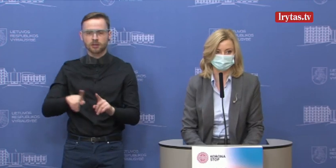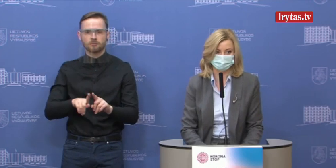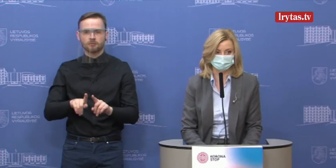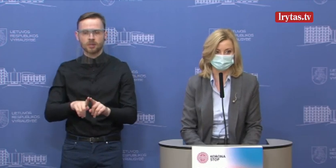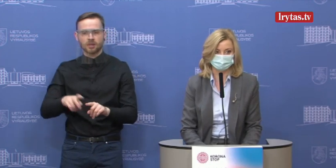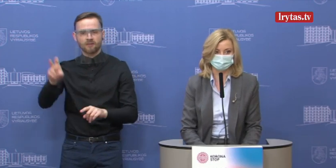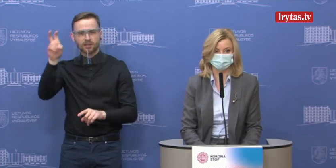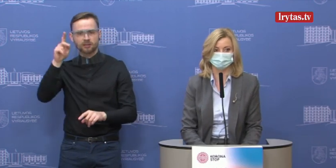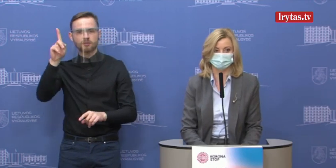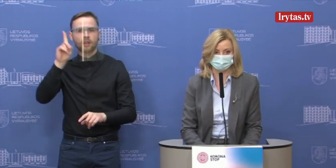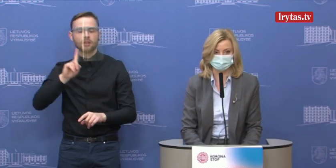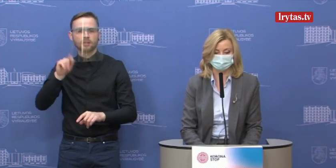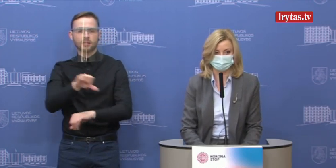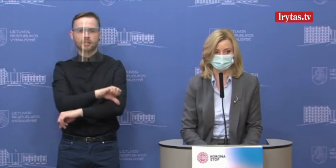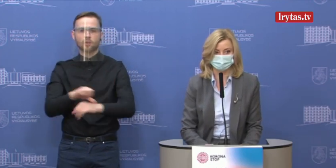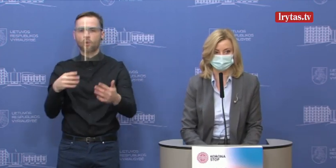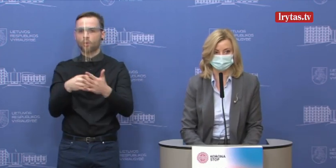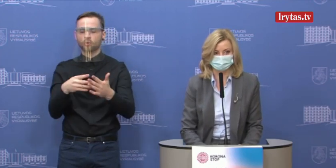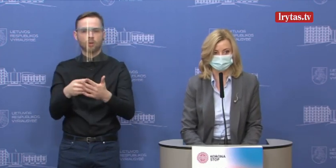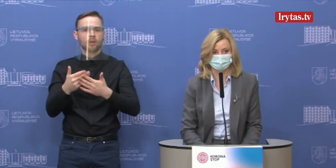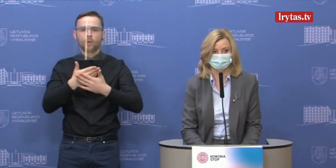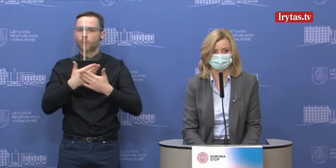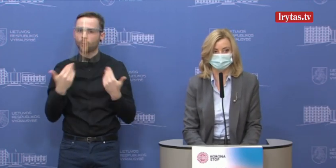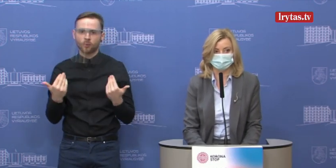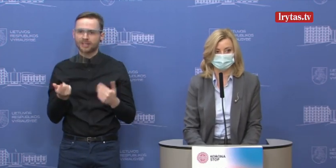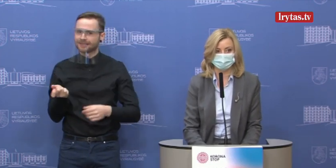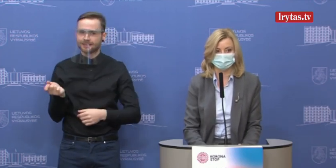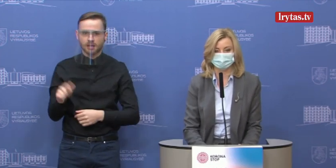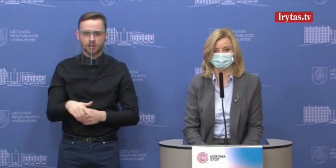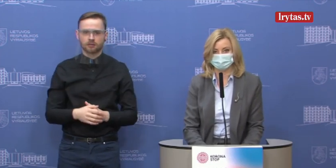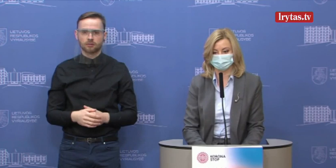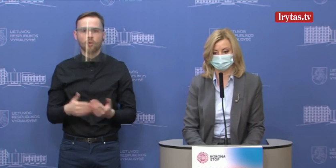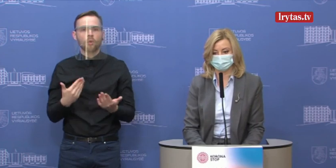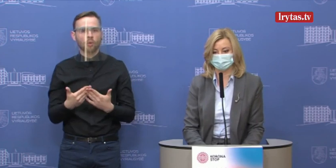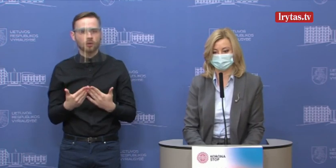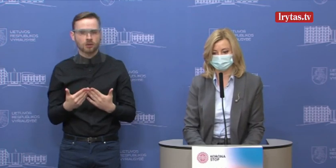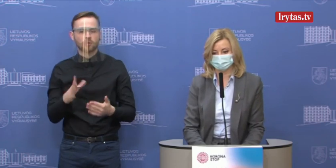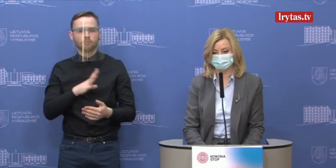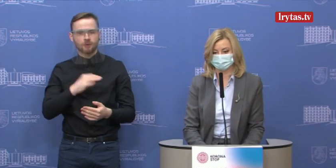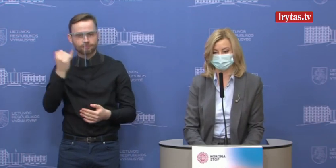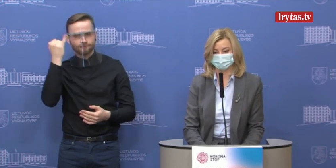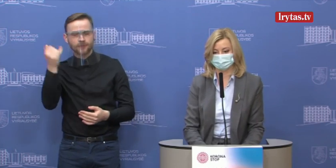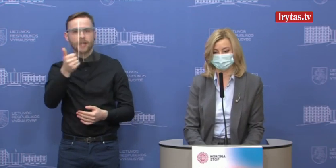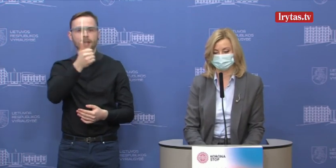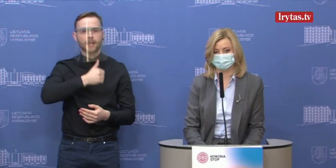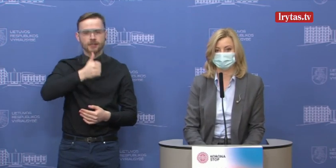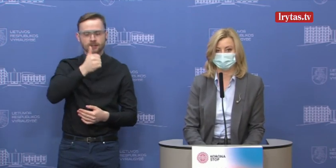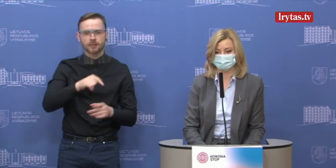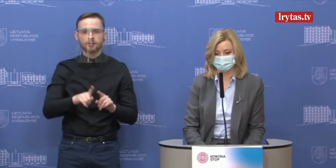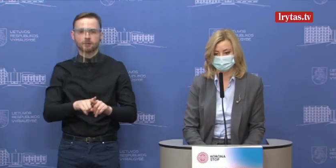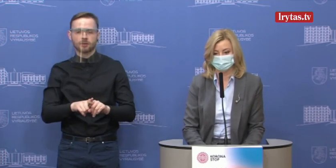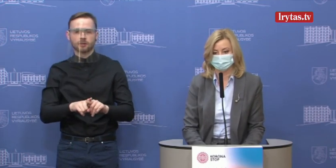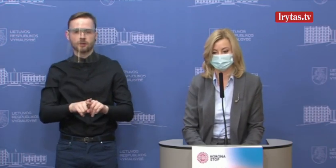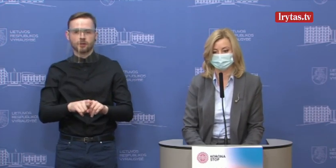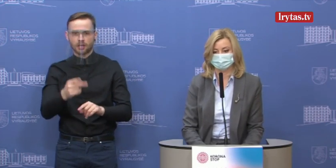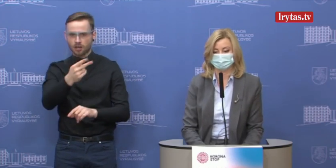laikinos valstybinių sienos kontrolės, kalbu apie Latvius, todėl kad tą padarė Lietuva ir padarė Estija ir jie tokio poreikio